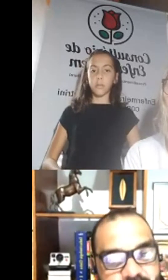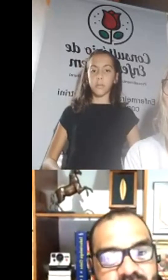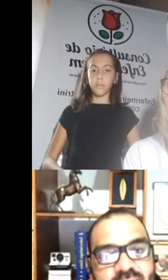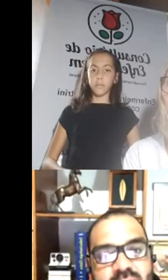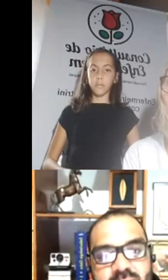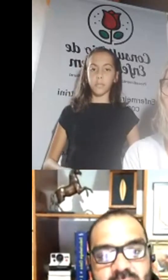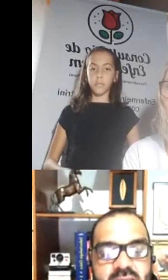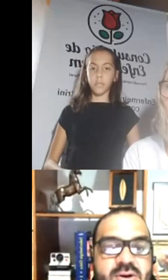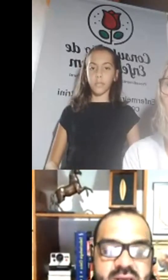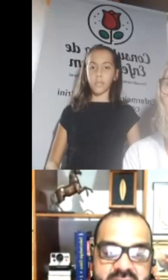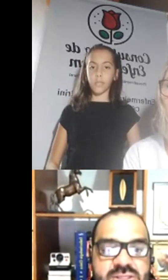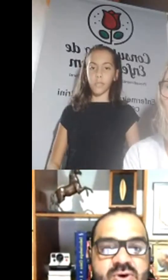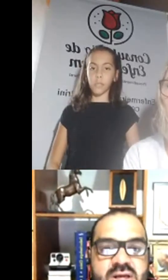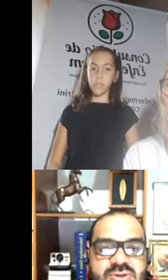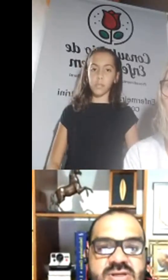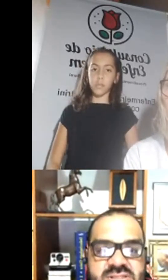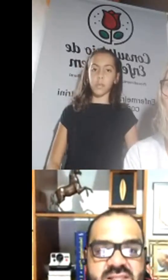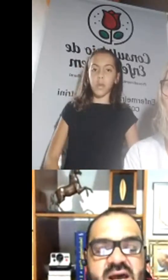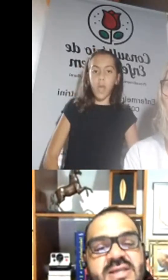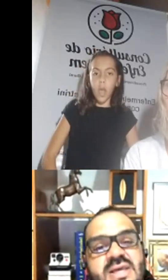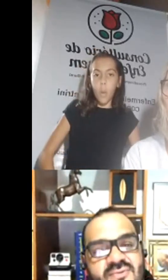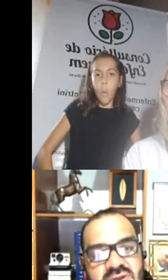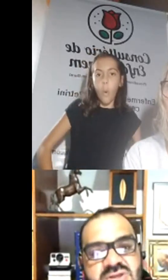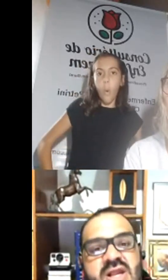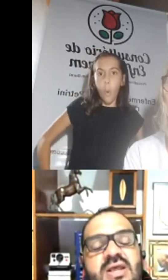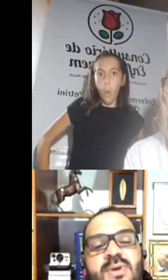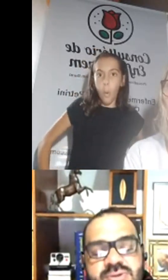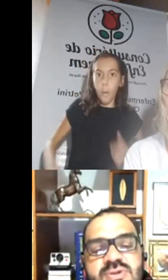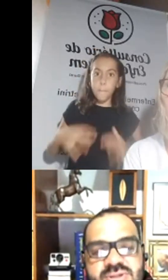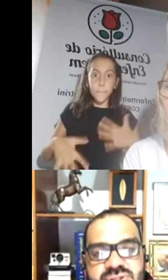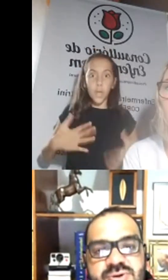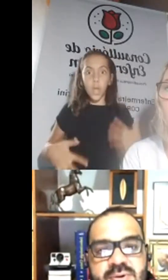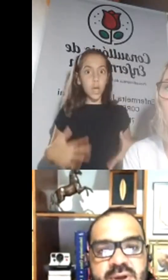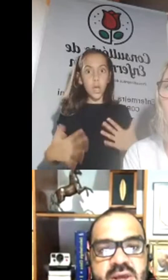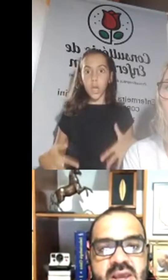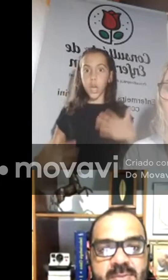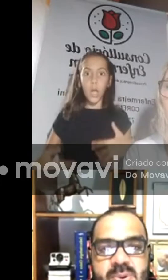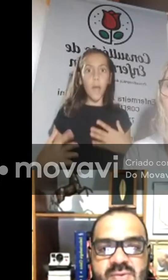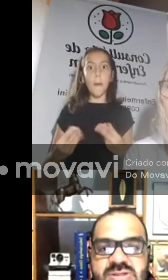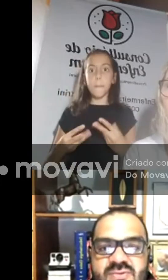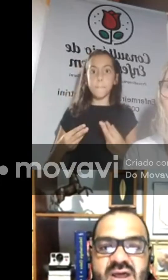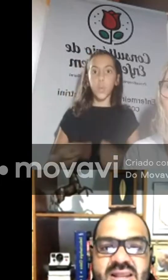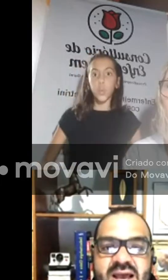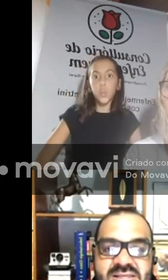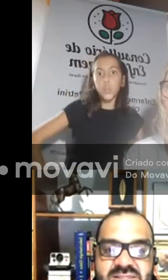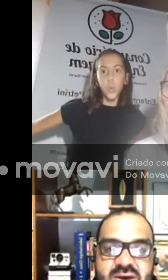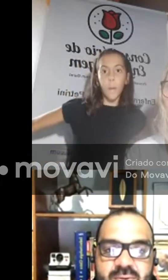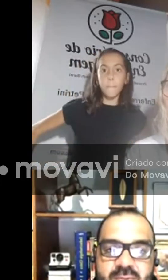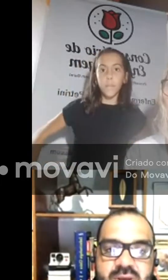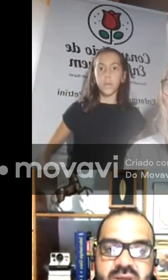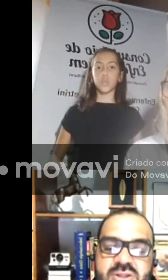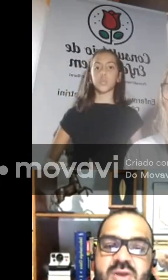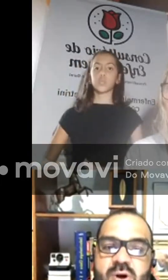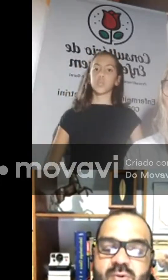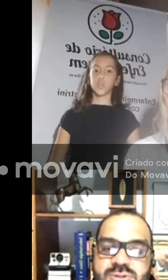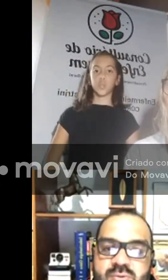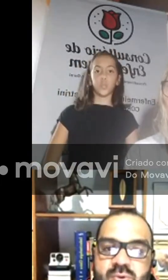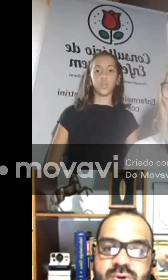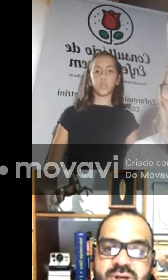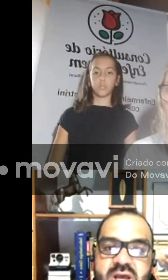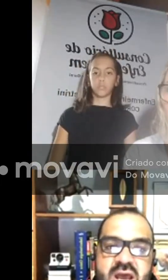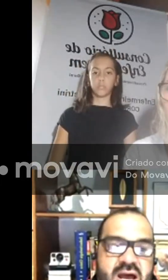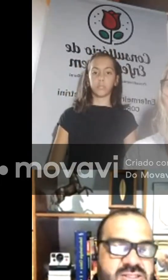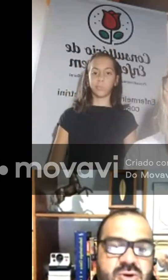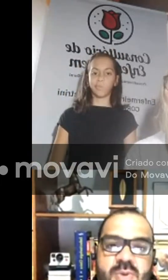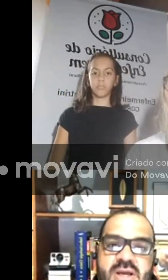você vai ao banheiro. Isso é uma questão de ansiedade que afeta diretamente o intestino. Para você ver a ligação que tem uma coisa com